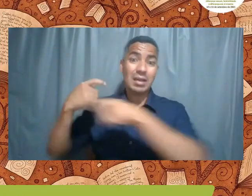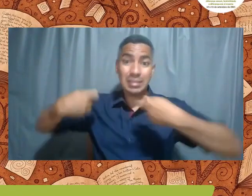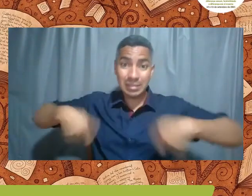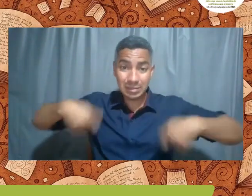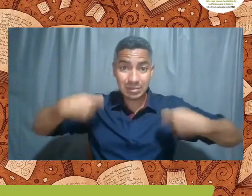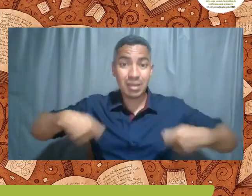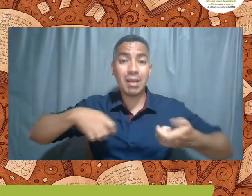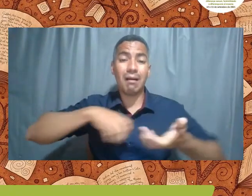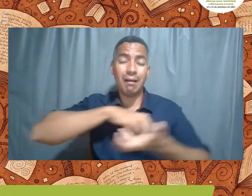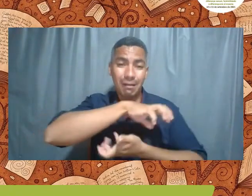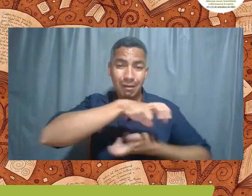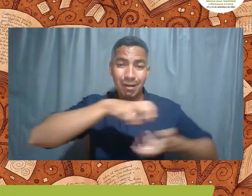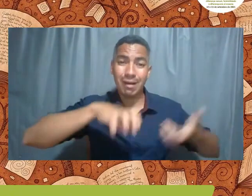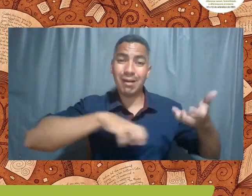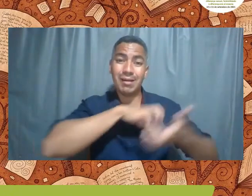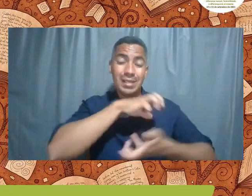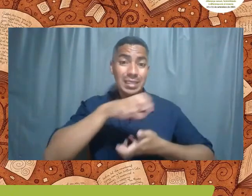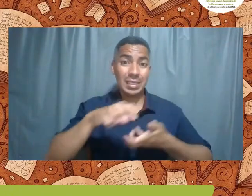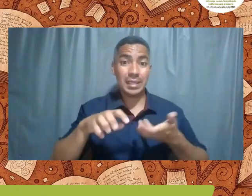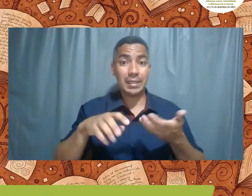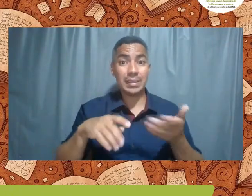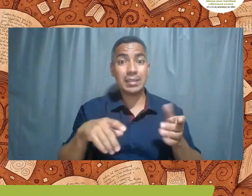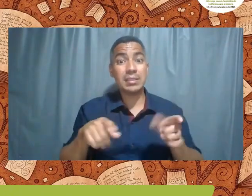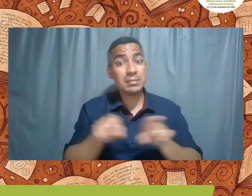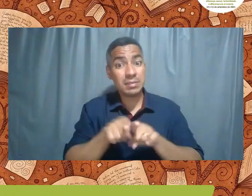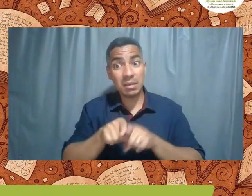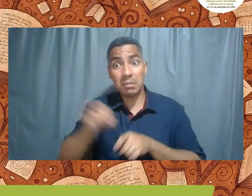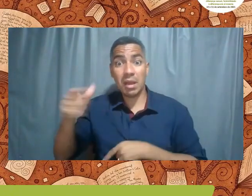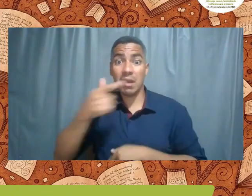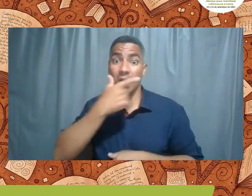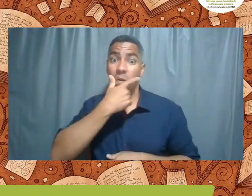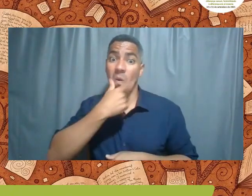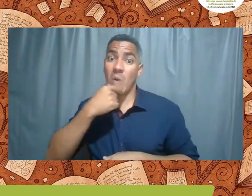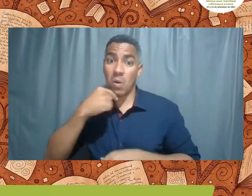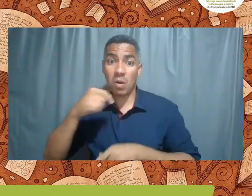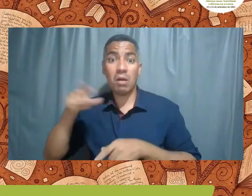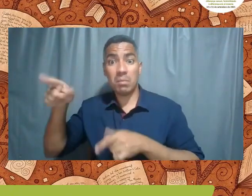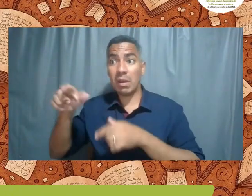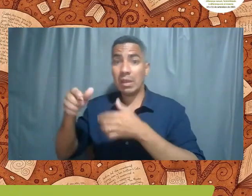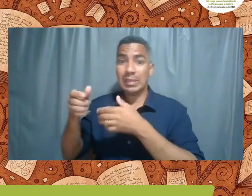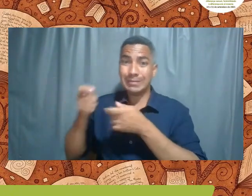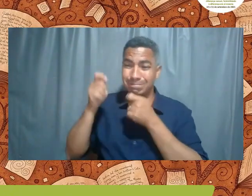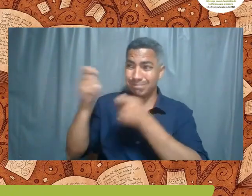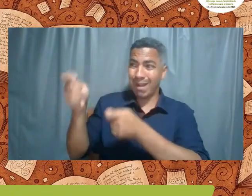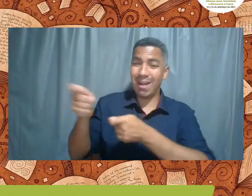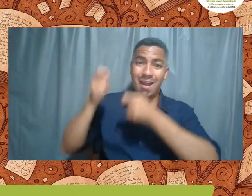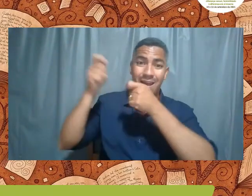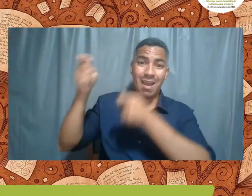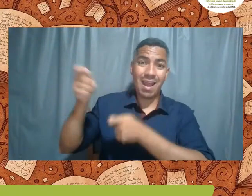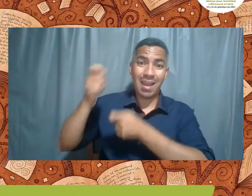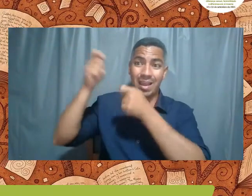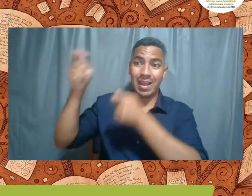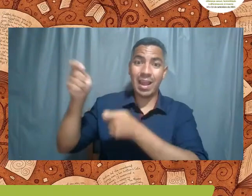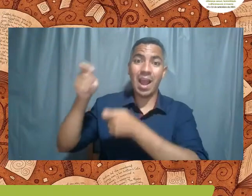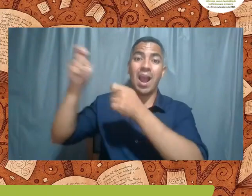de ter certos privilégios, né, em decorrência dessa pauta do